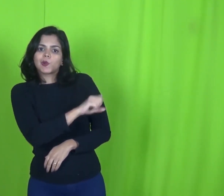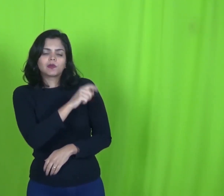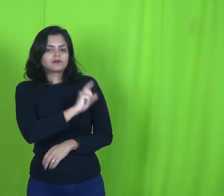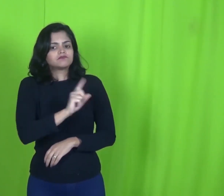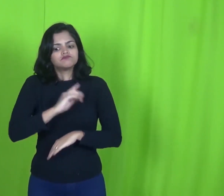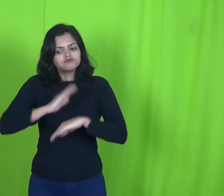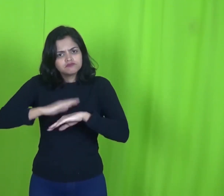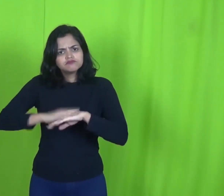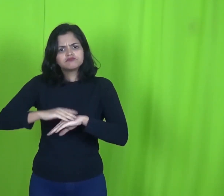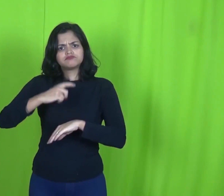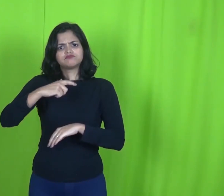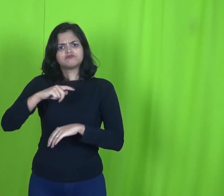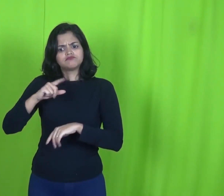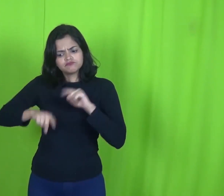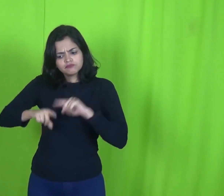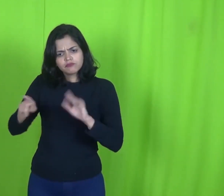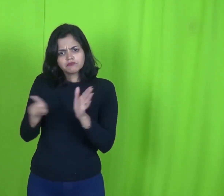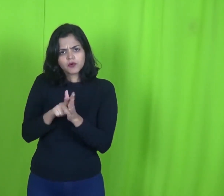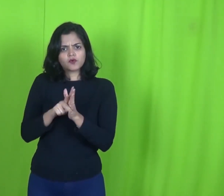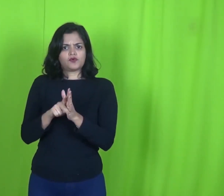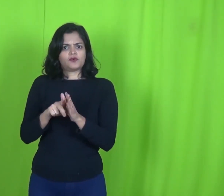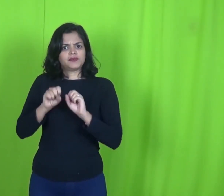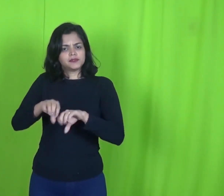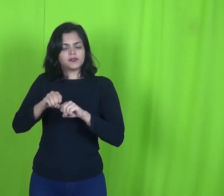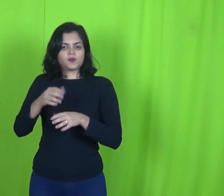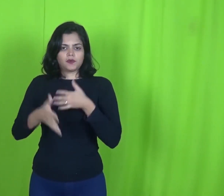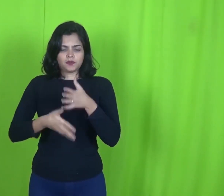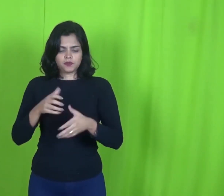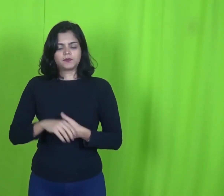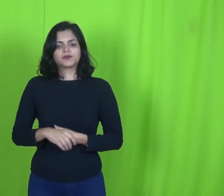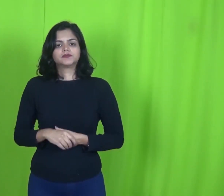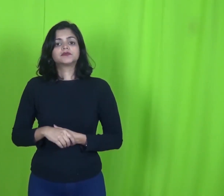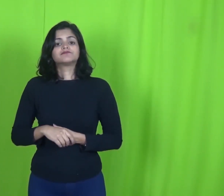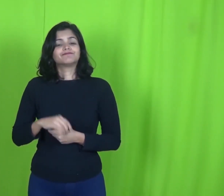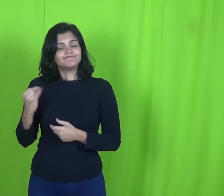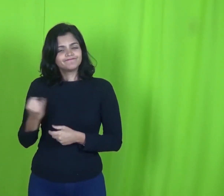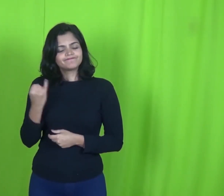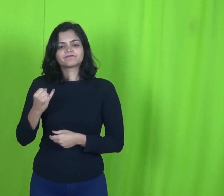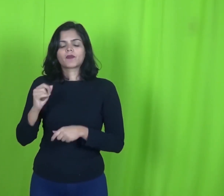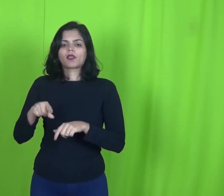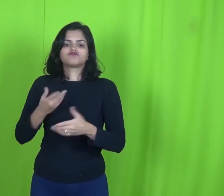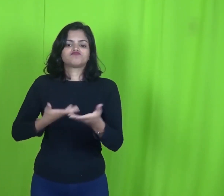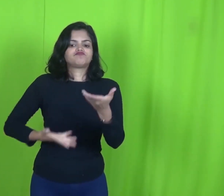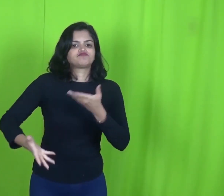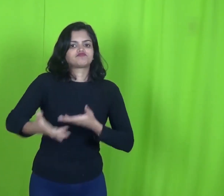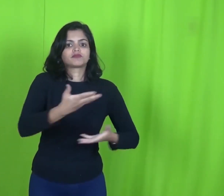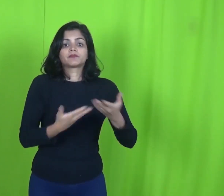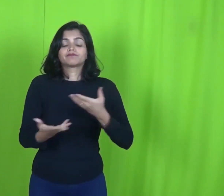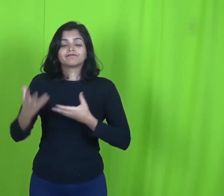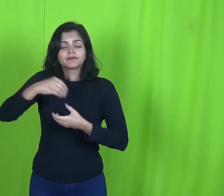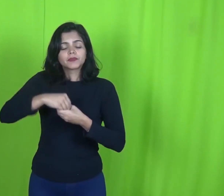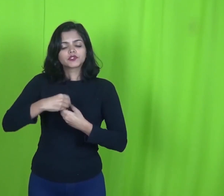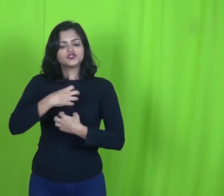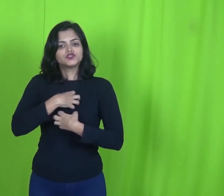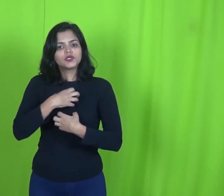mesmo aprenderá essa L1 através das interações, vai conhecer a cultura surda,